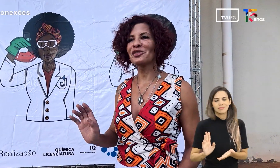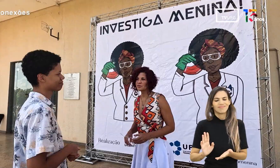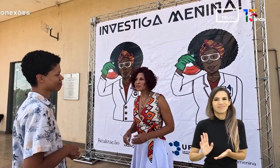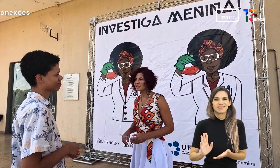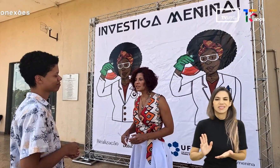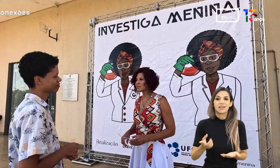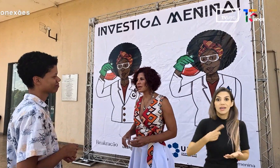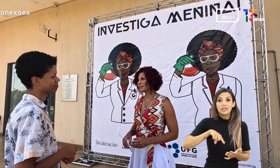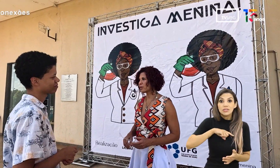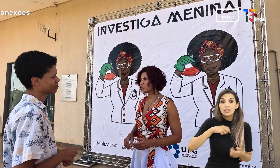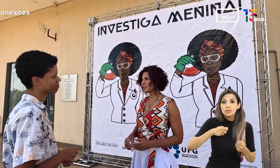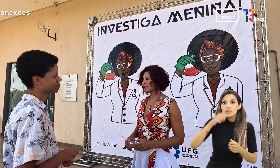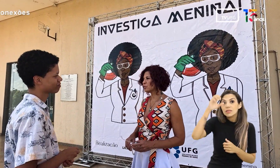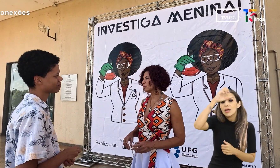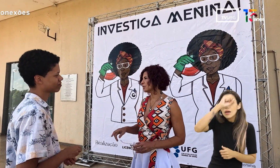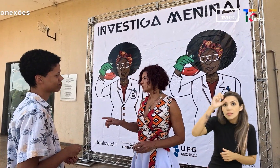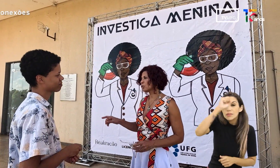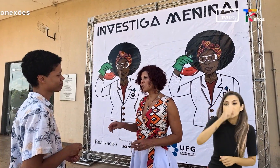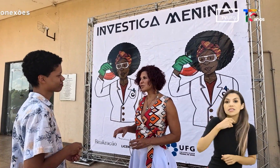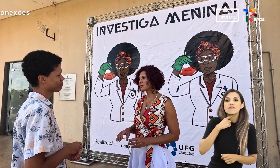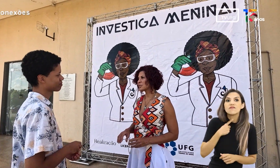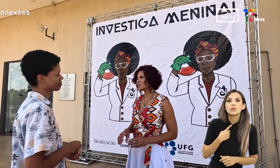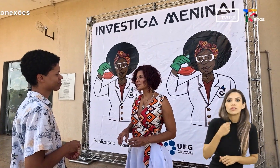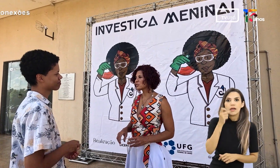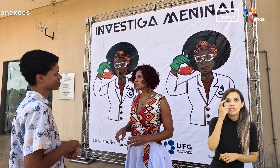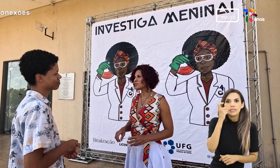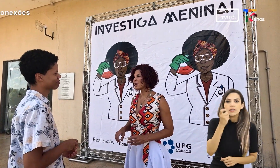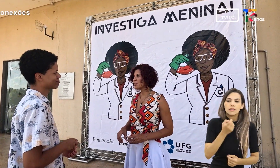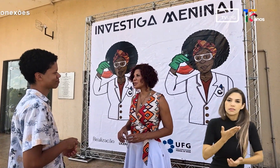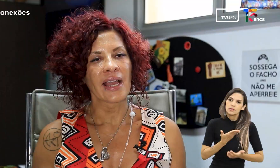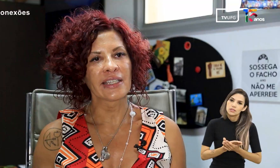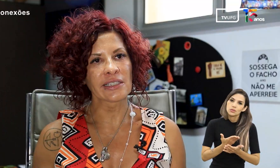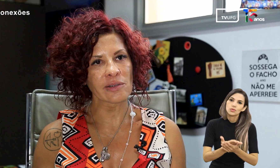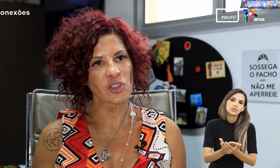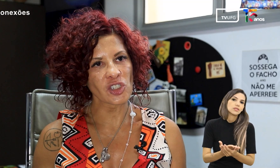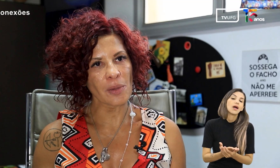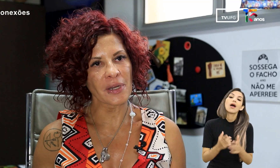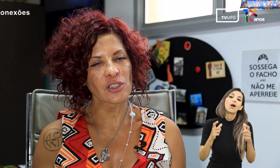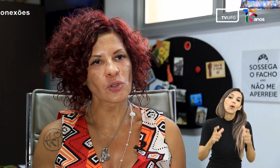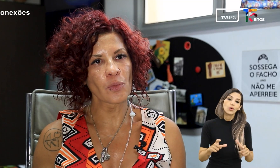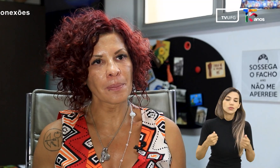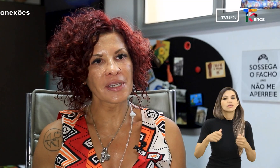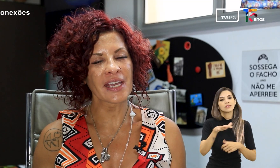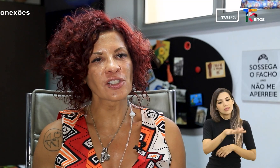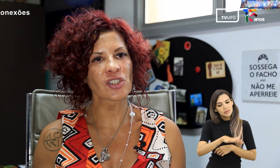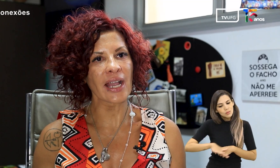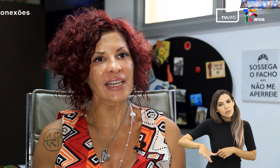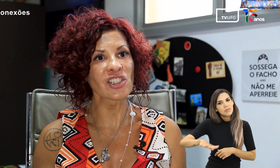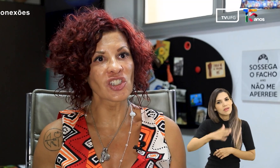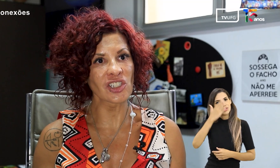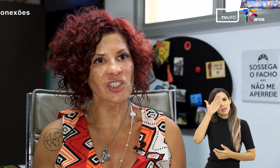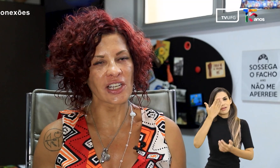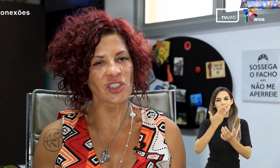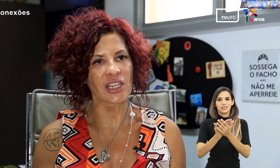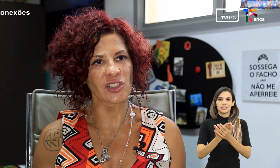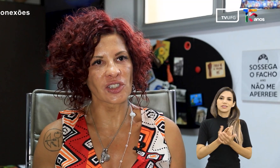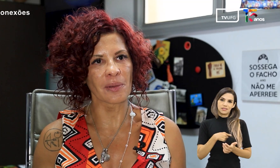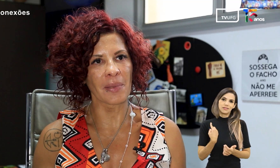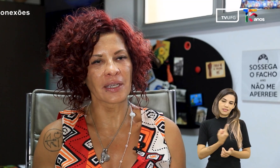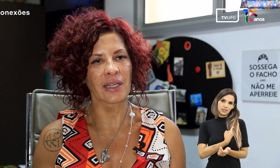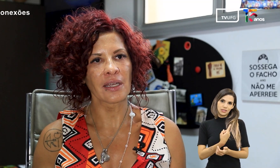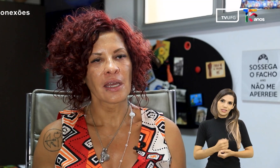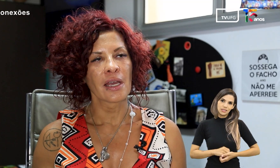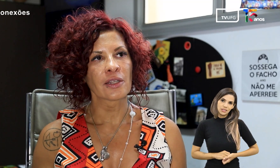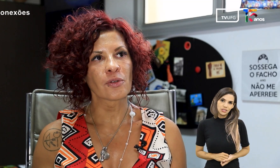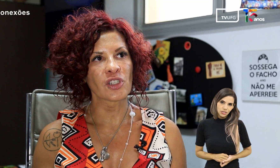ser treinado para estudar, a gente precisa ter gosto em estudar. E isso a gente aprende num ambiente que acredite na gente